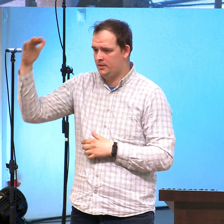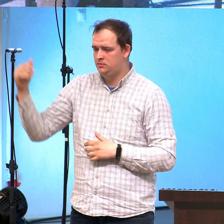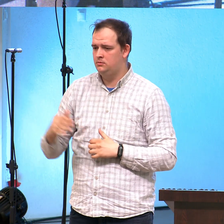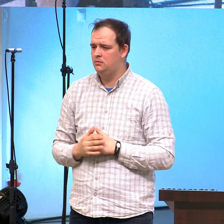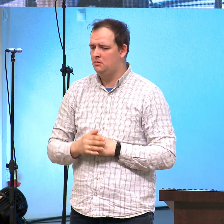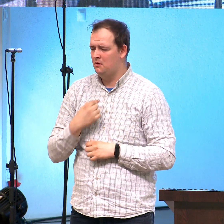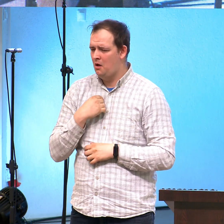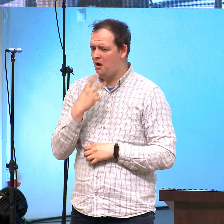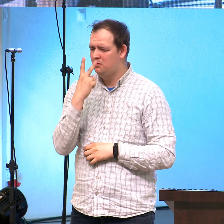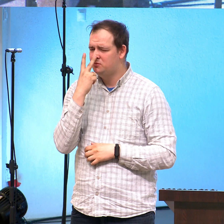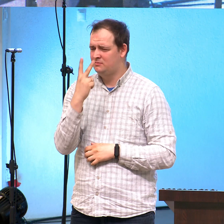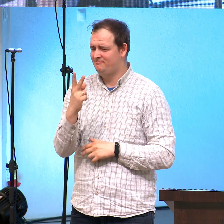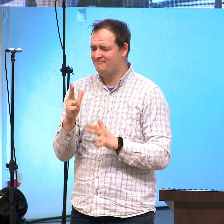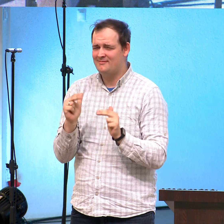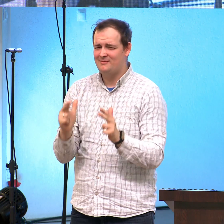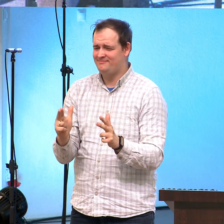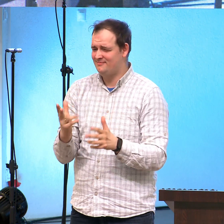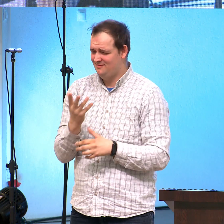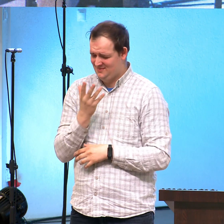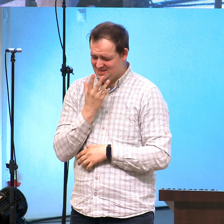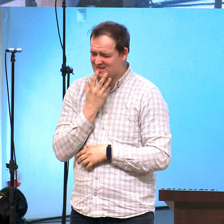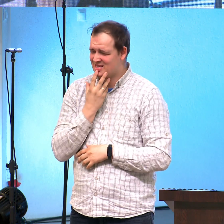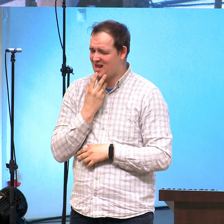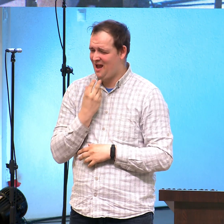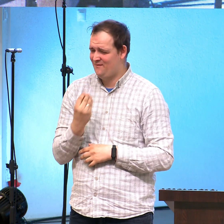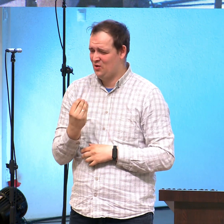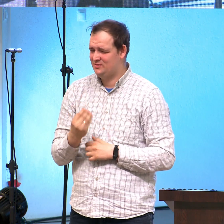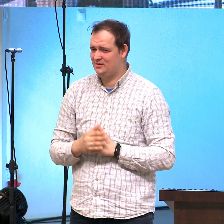поднимаюсь вверх, вижу такую красоту.